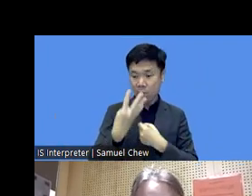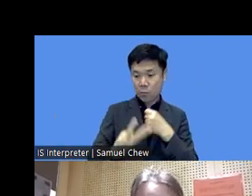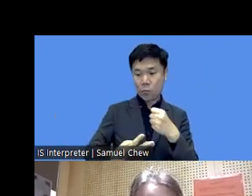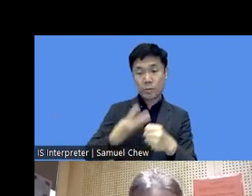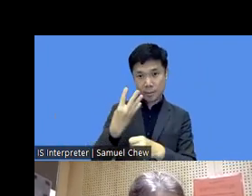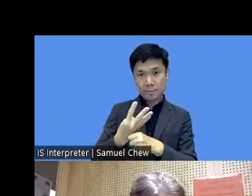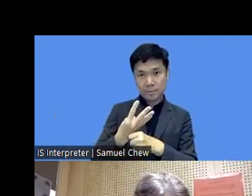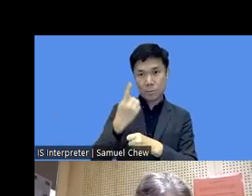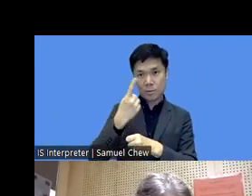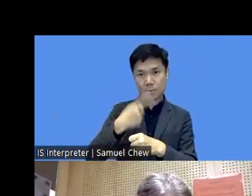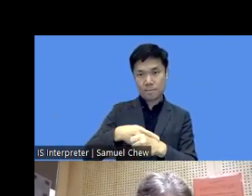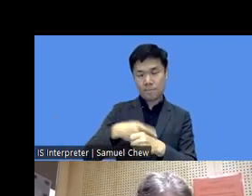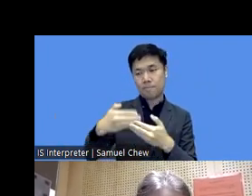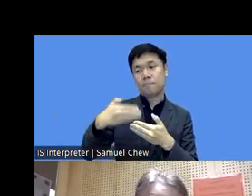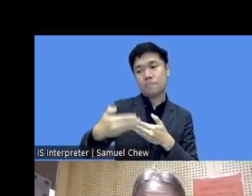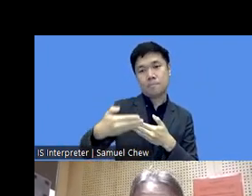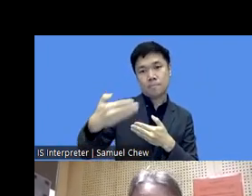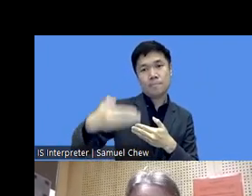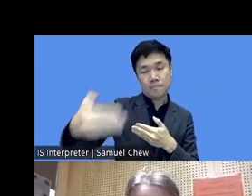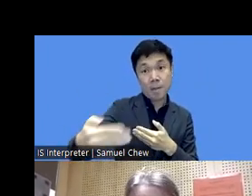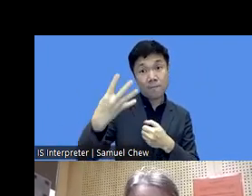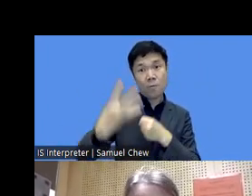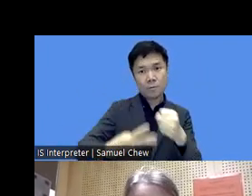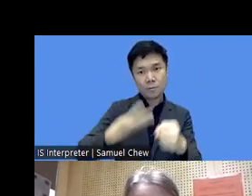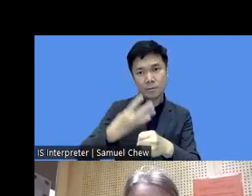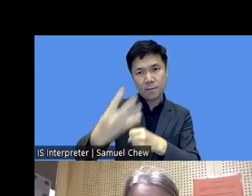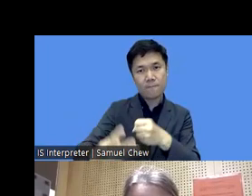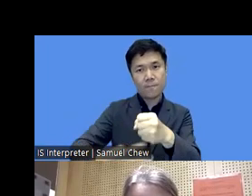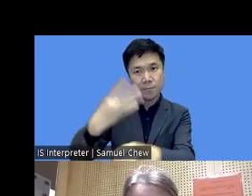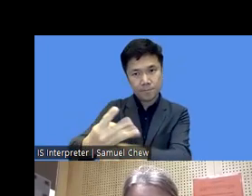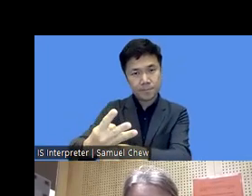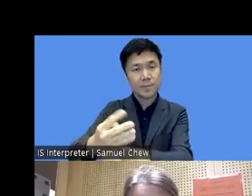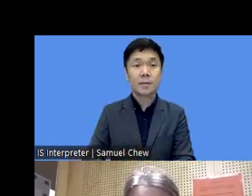El foro que se está organizando cada 4 años.